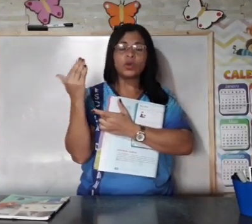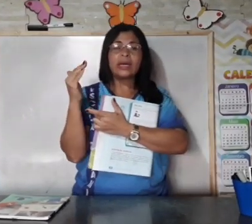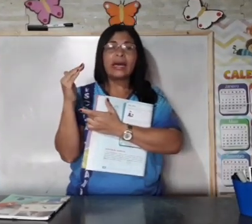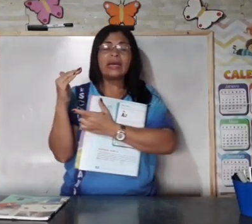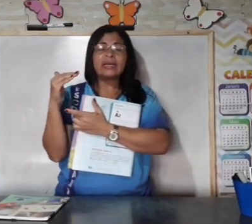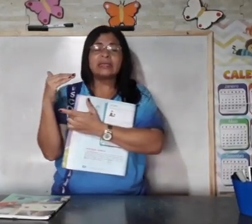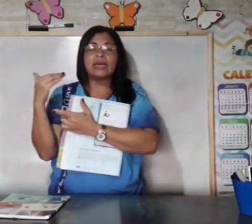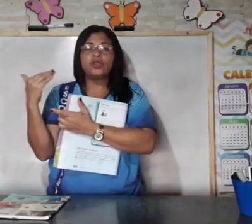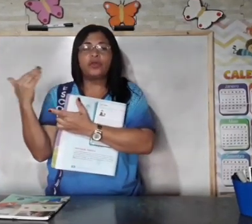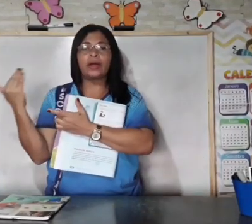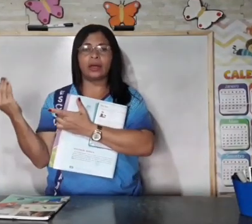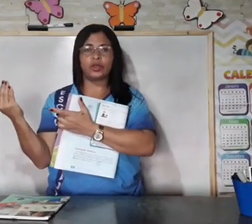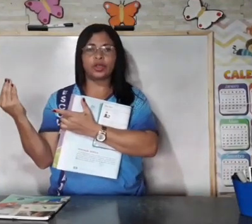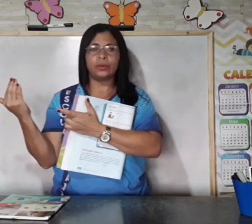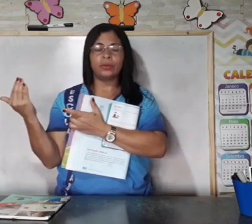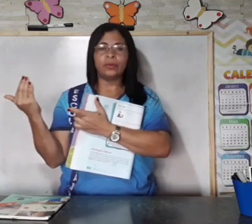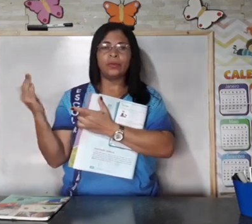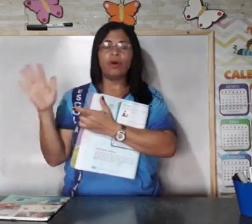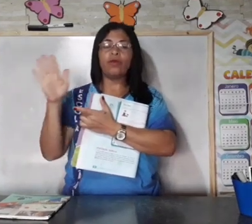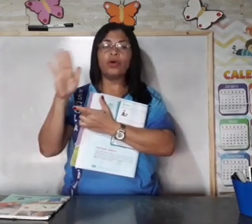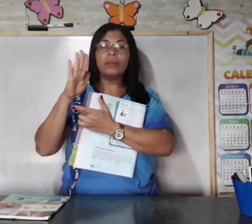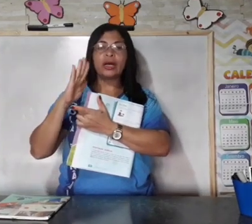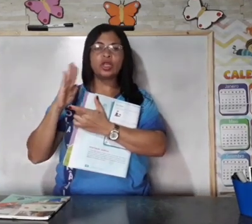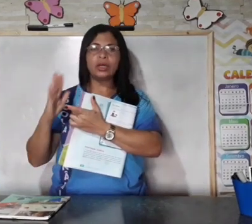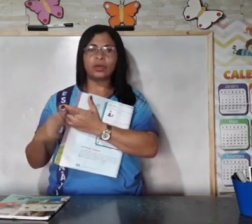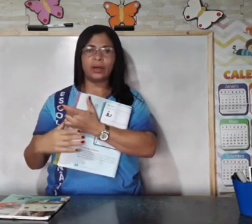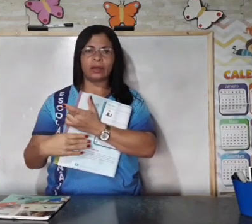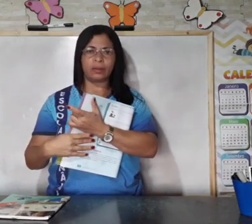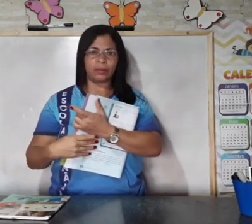é ser diferente. Vão imaginando aí.